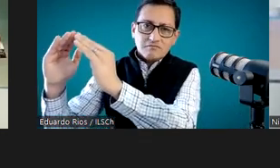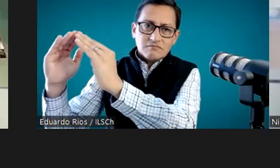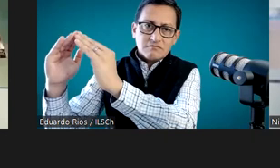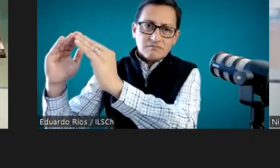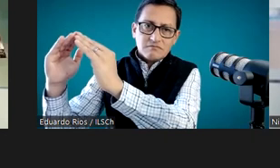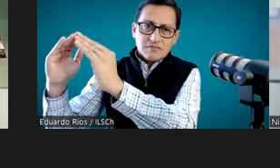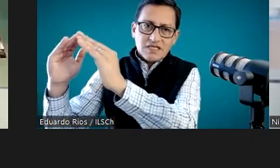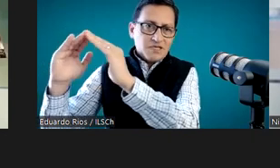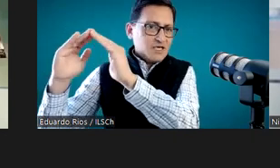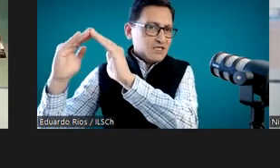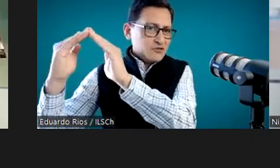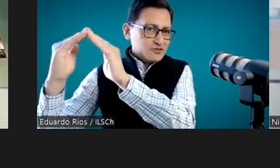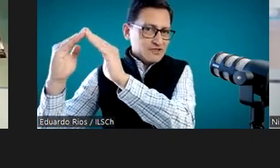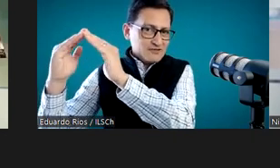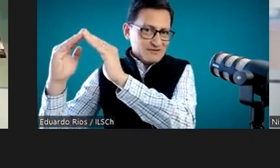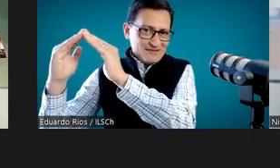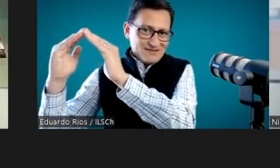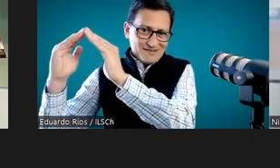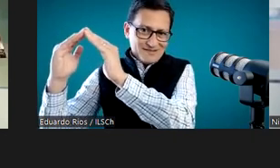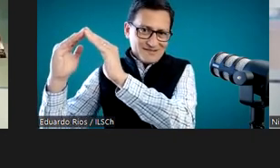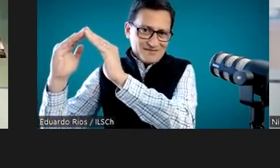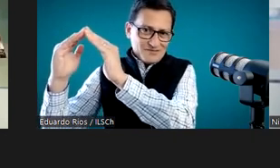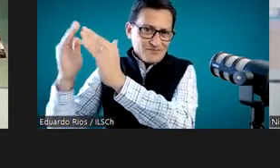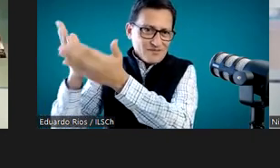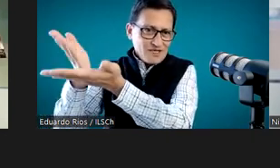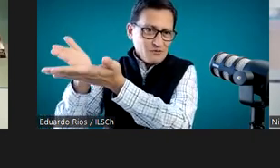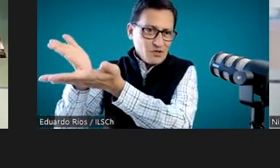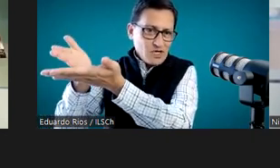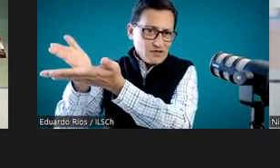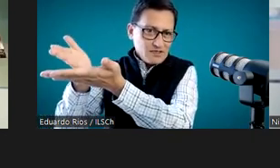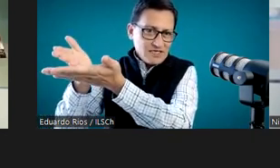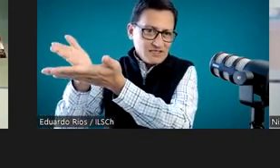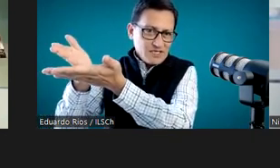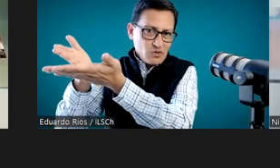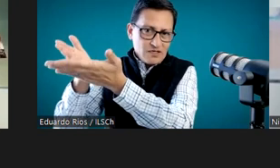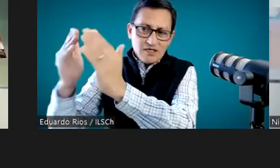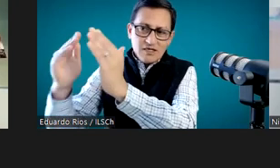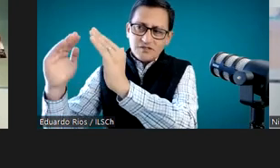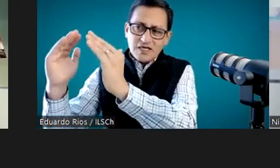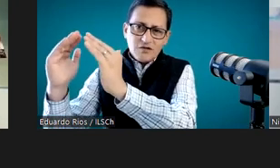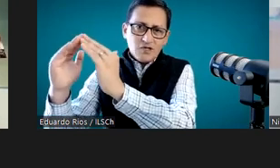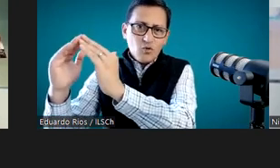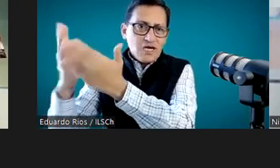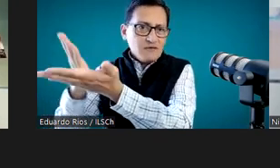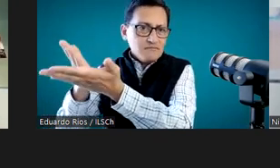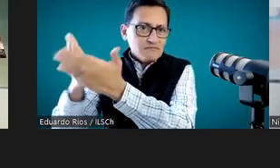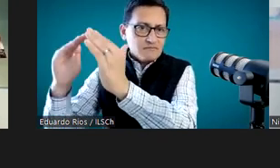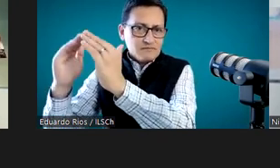menos. Que también tiene techo, ¿te fijan? Esta es una escuela, esa es la seña para escuela. Entonces,